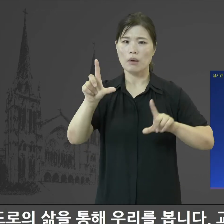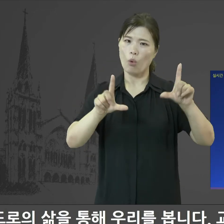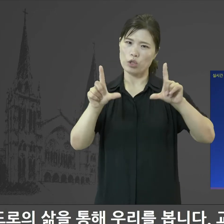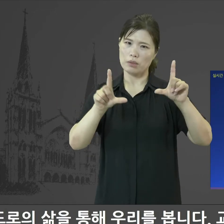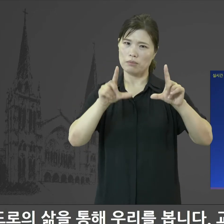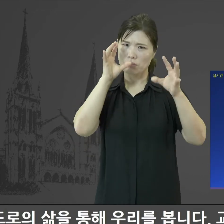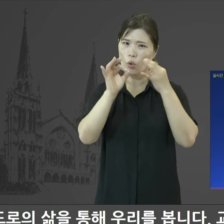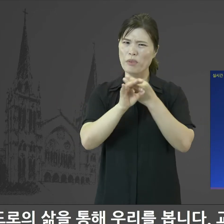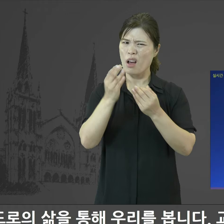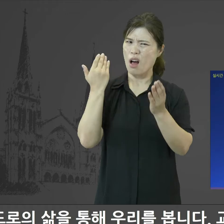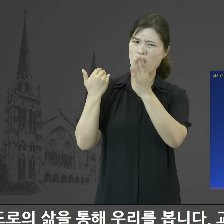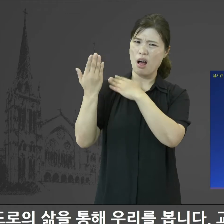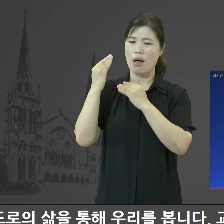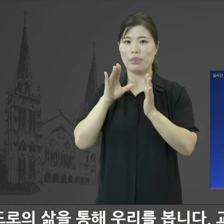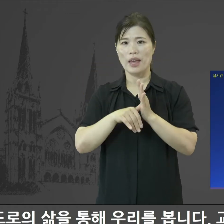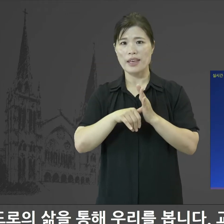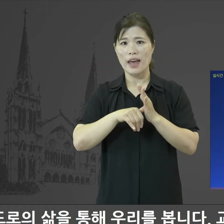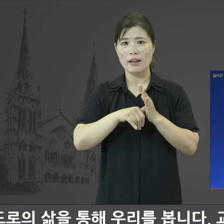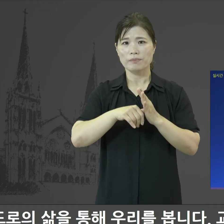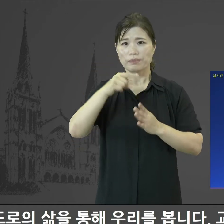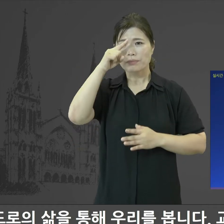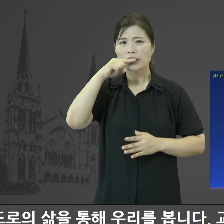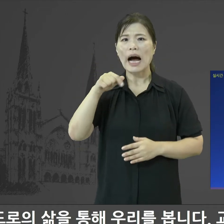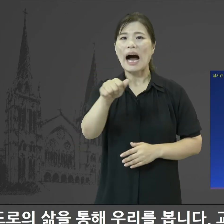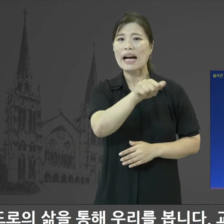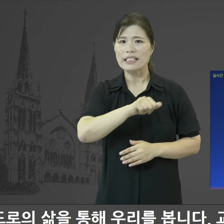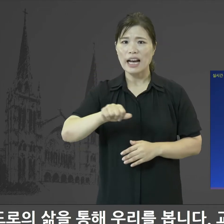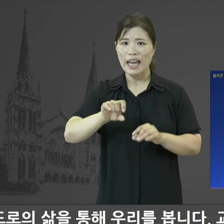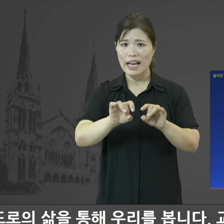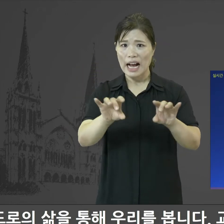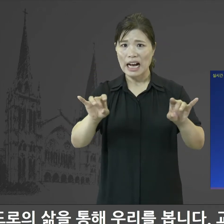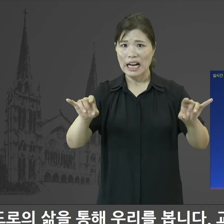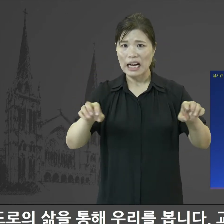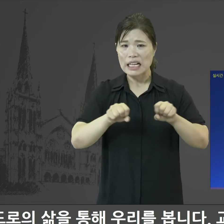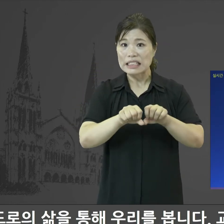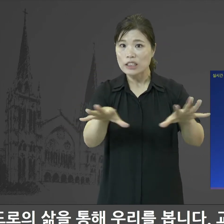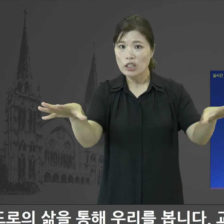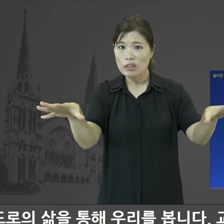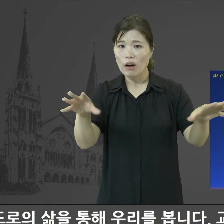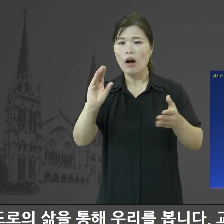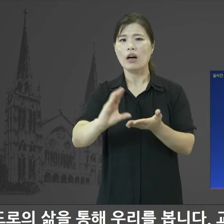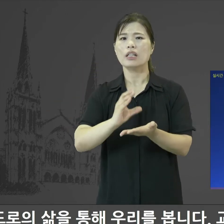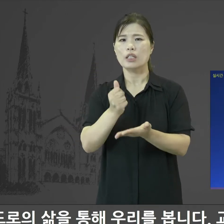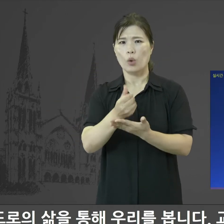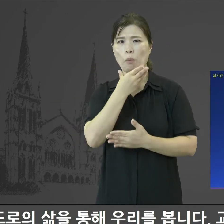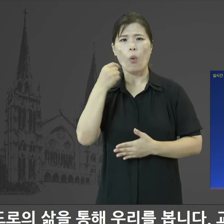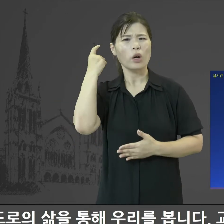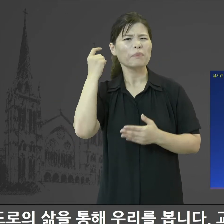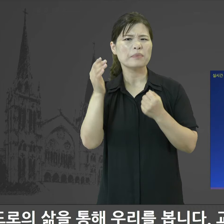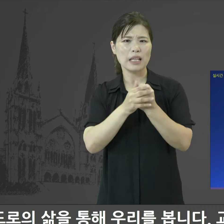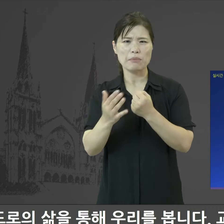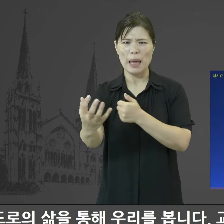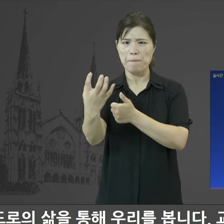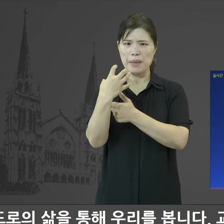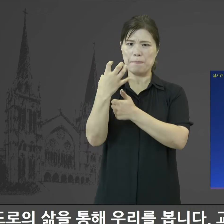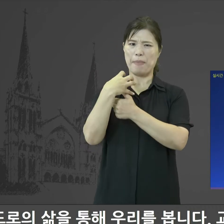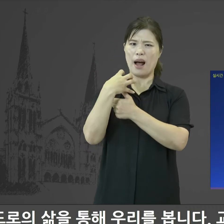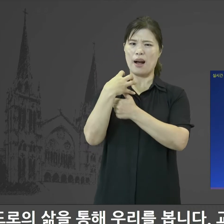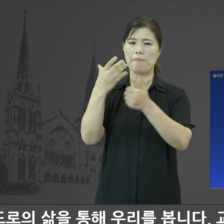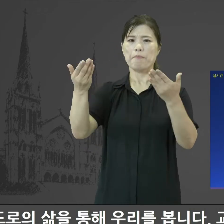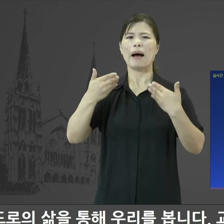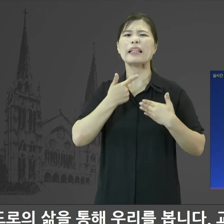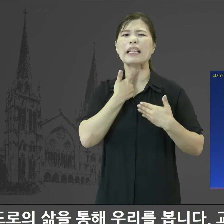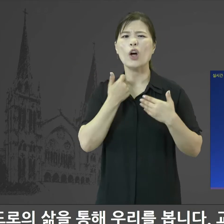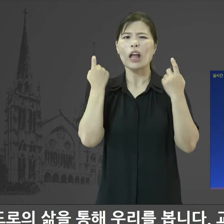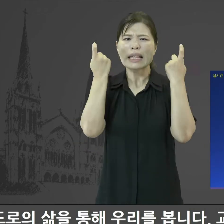마치 당시에 아시아 각지에 흩어져서 그리스도의 복음 때문에 핍박을 받는 나그네라